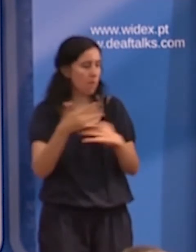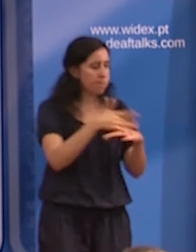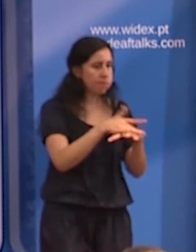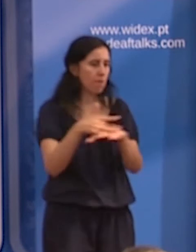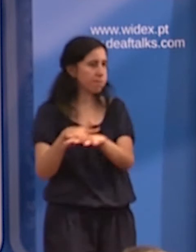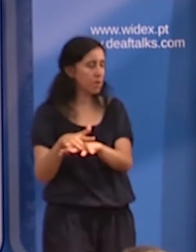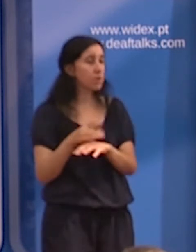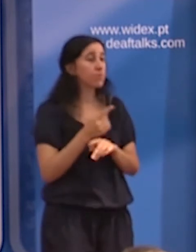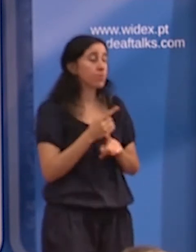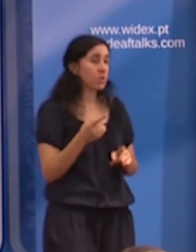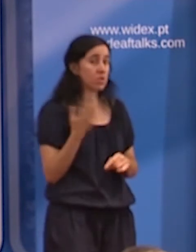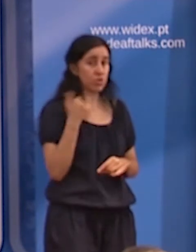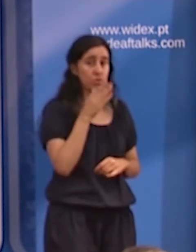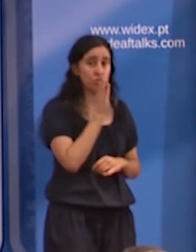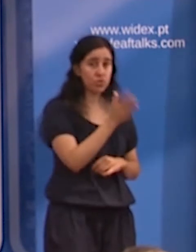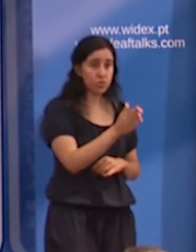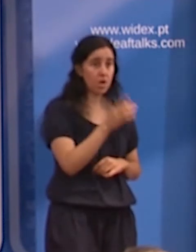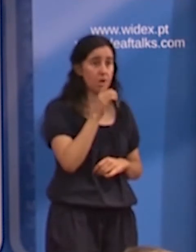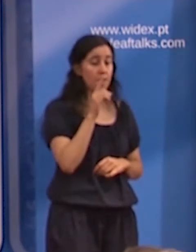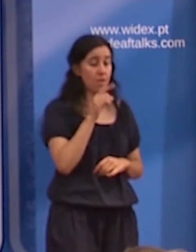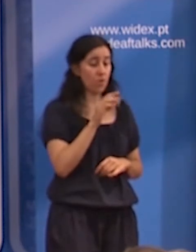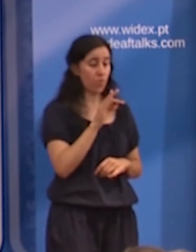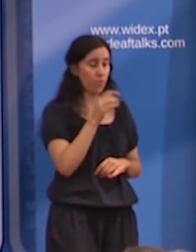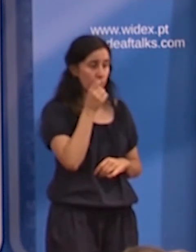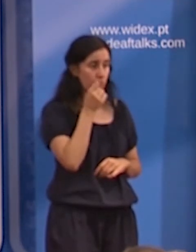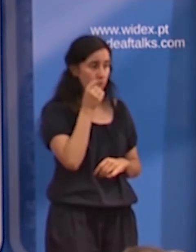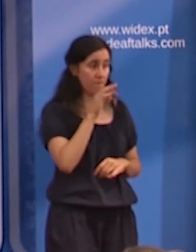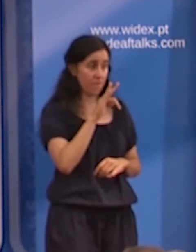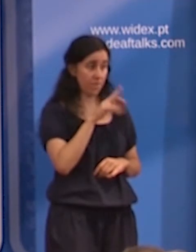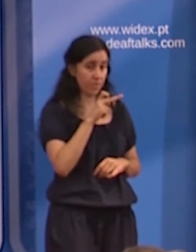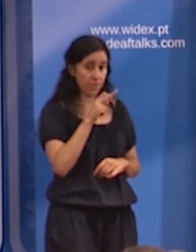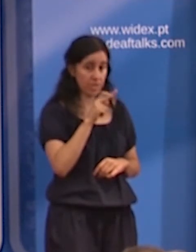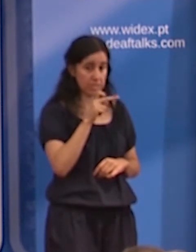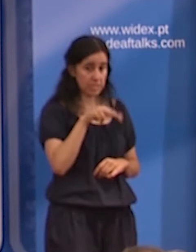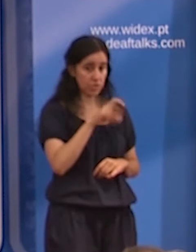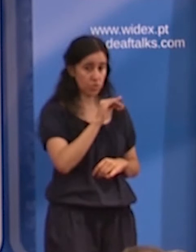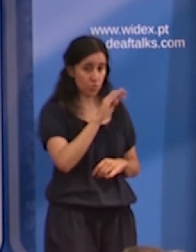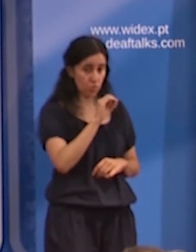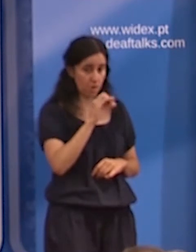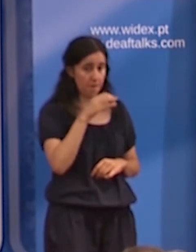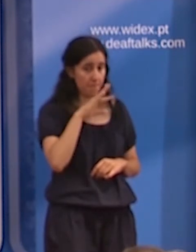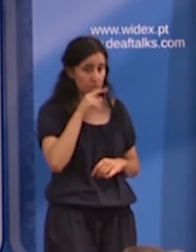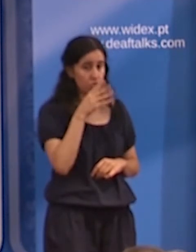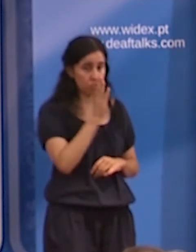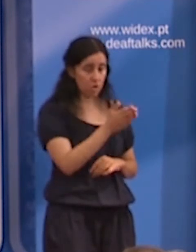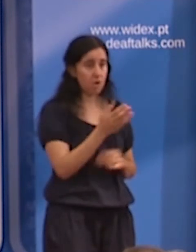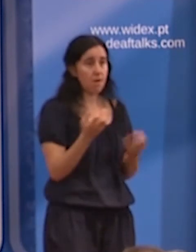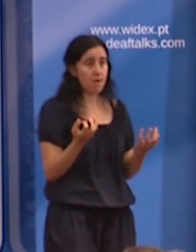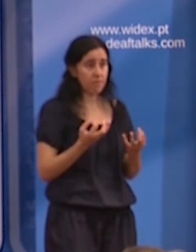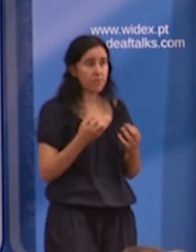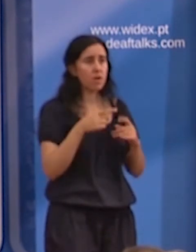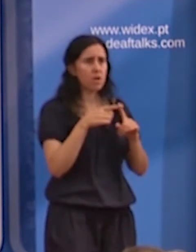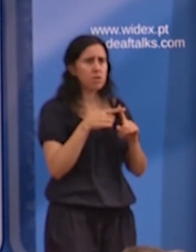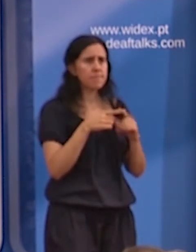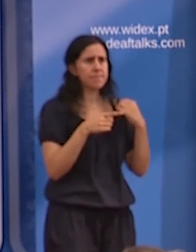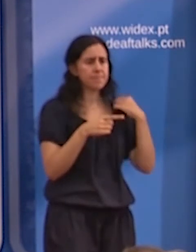Porque, como aliás já foi falado aqui pela mãe do Francisco, muitos deles conseguem efetivamente